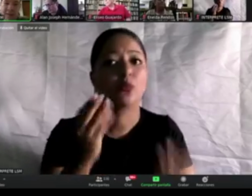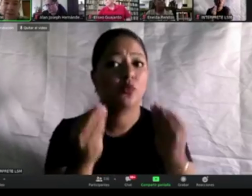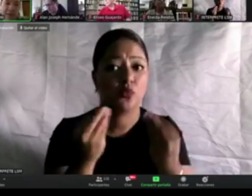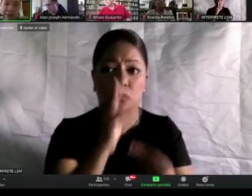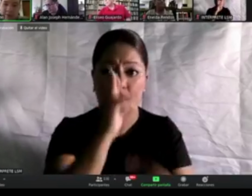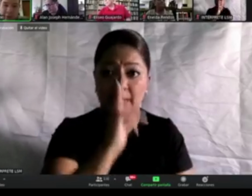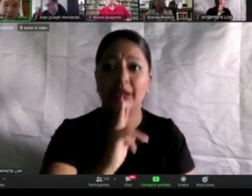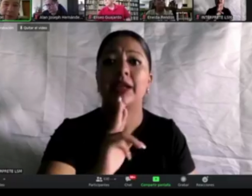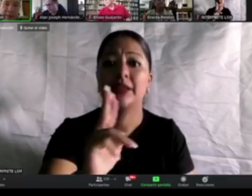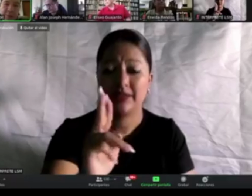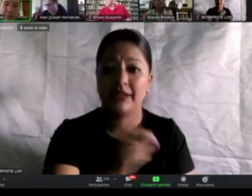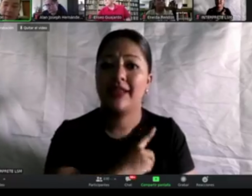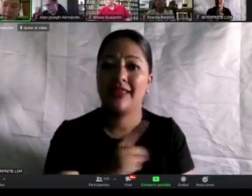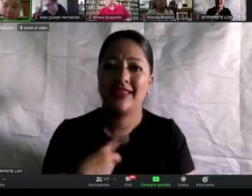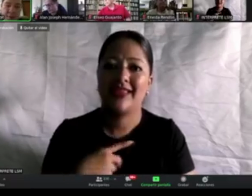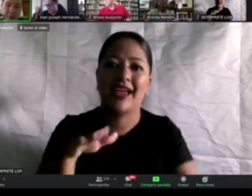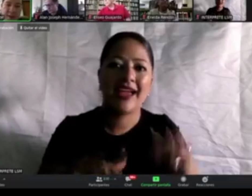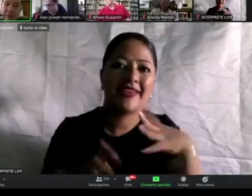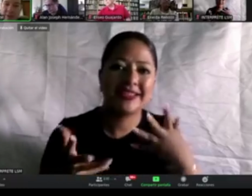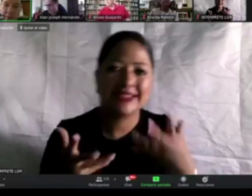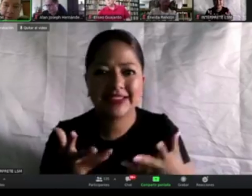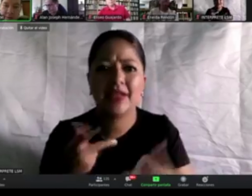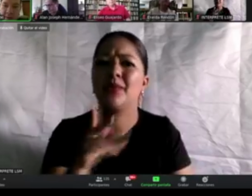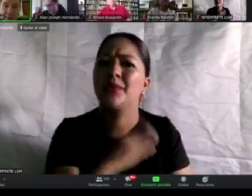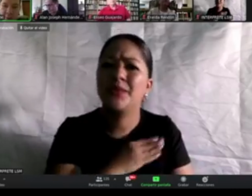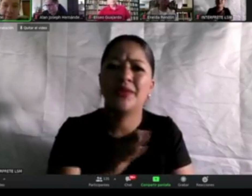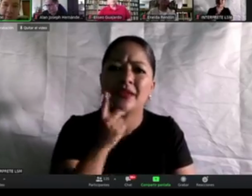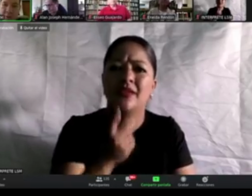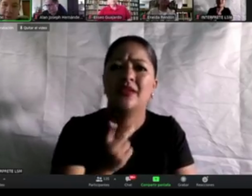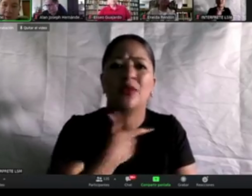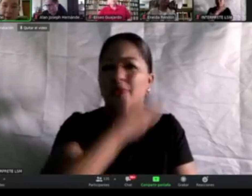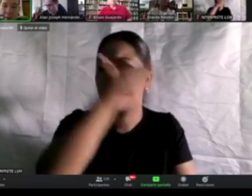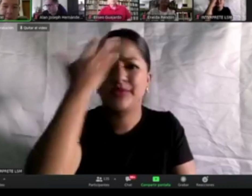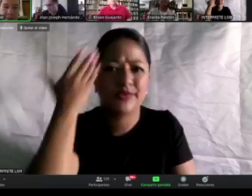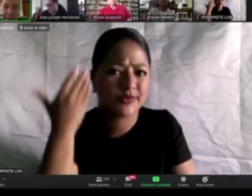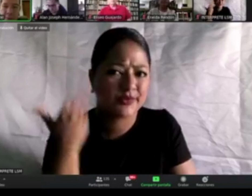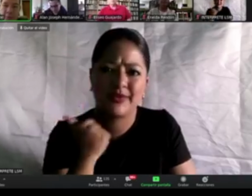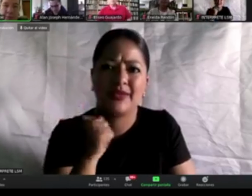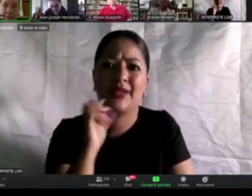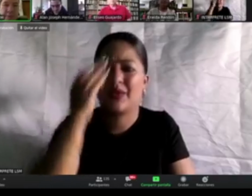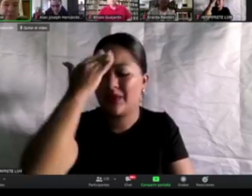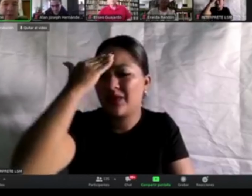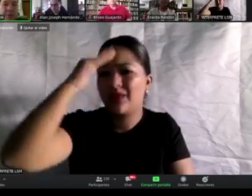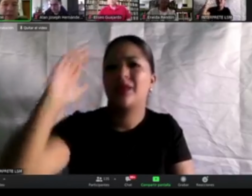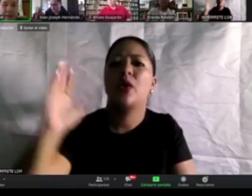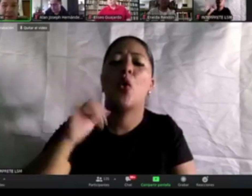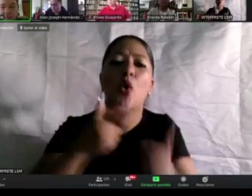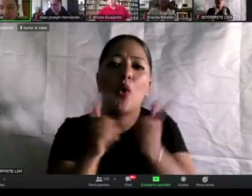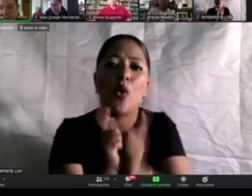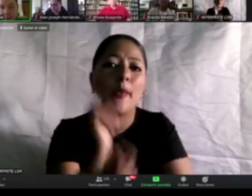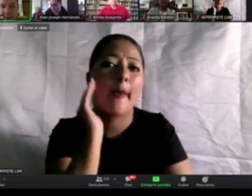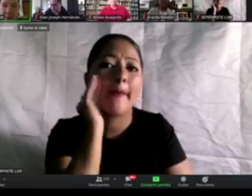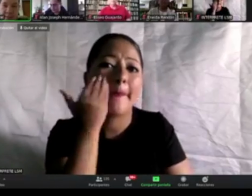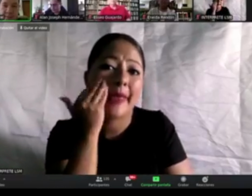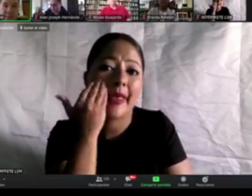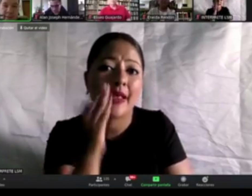temas que nos generan como cierto tabú pero es bueno decir no lo sé o lo desconozco o buscar grupos en Facebook donde digan a ver